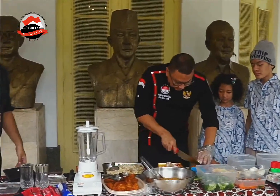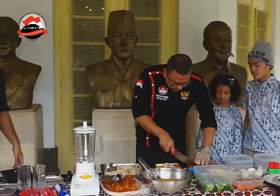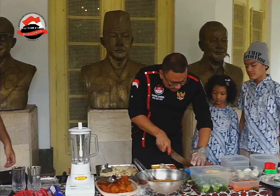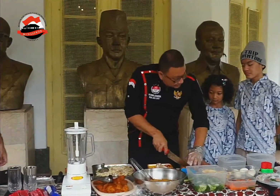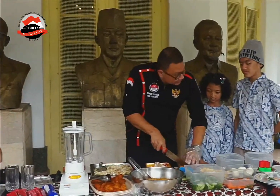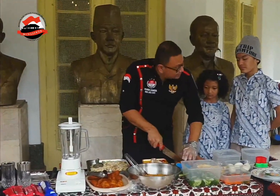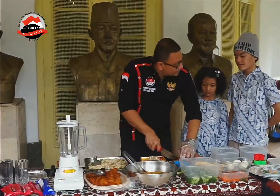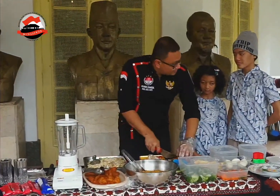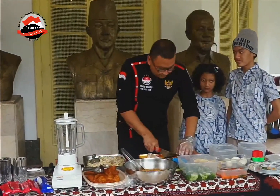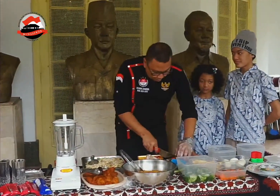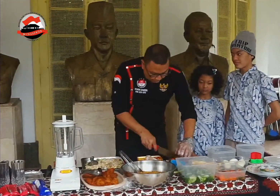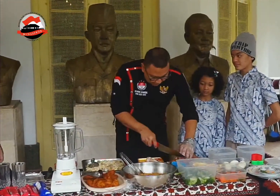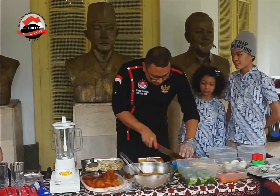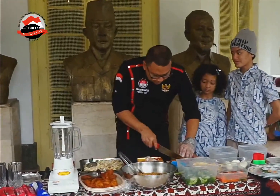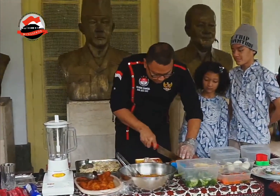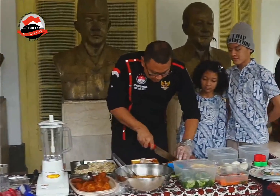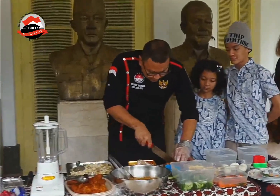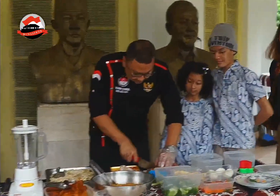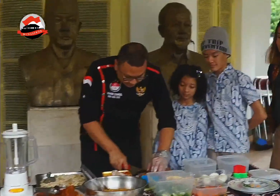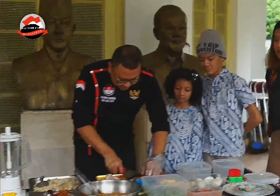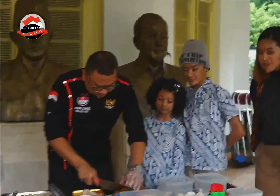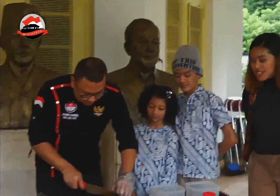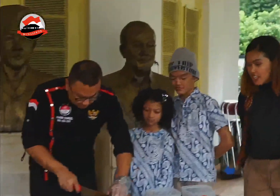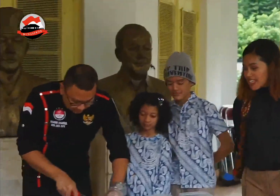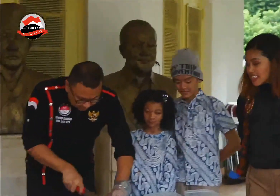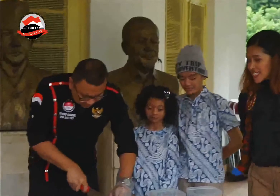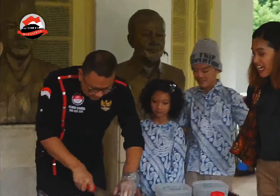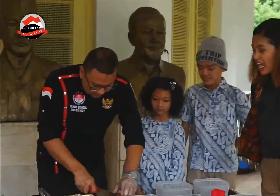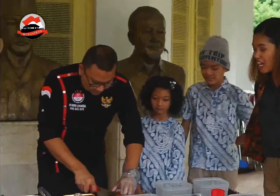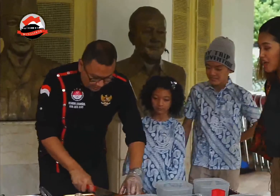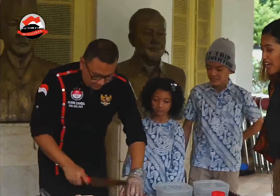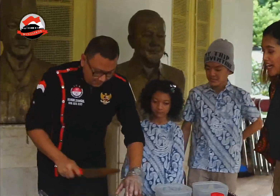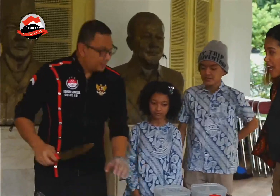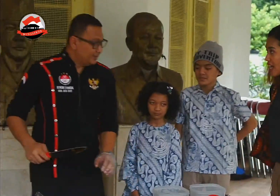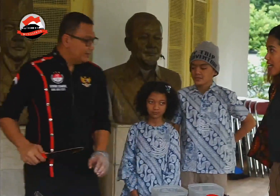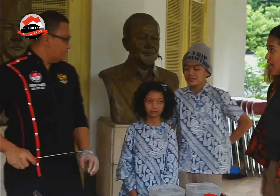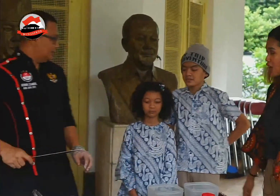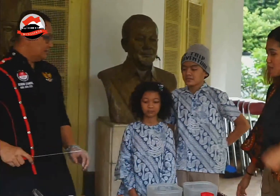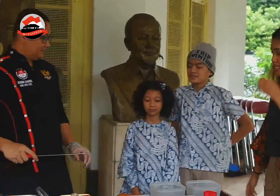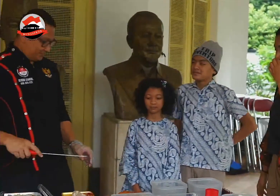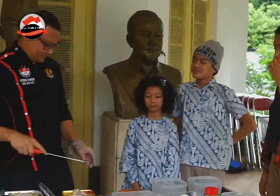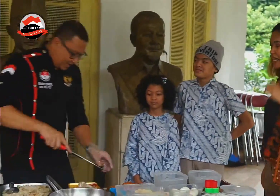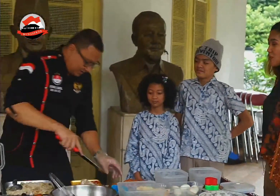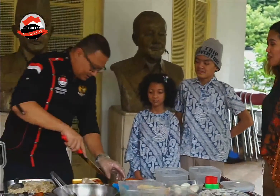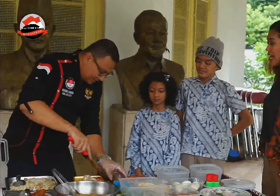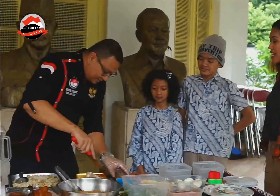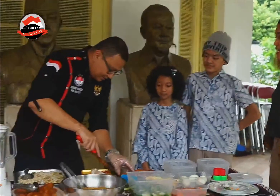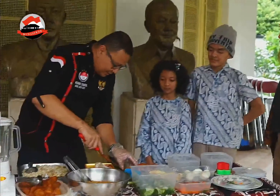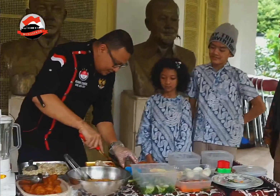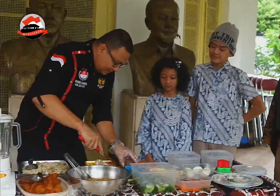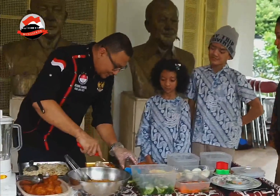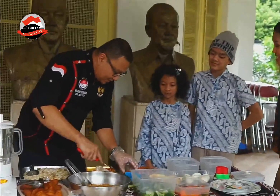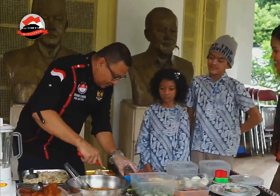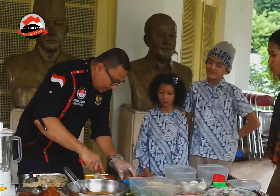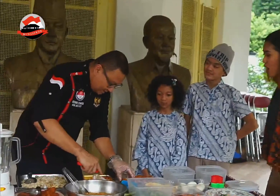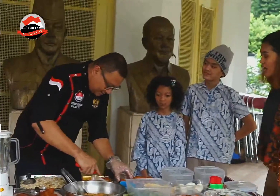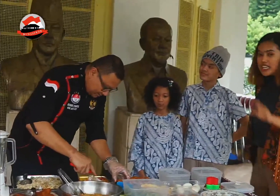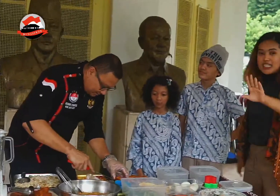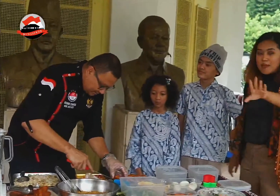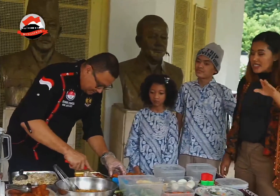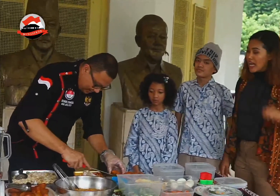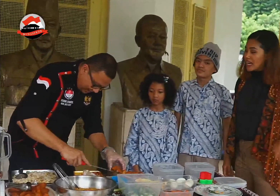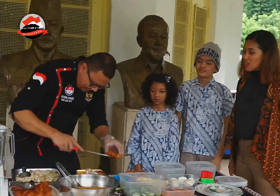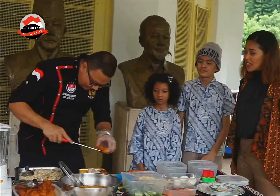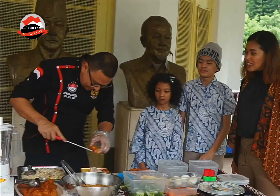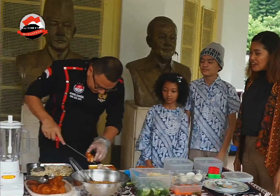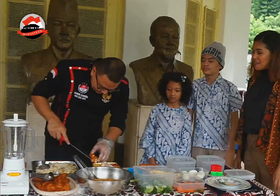Chef, aku kayaknya pengen gabung aja, boleh, Chef. Boleh, ayo. Soalnya tuh terlalu ada enak kalau misalnya enggak ya, ikutan. Di sini kita taruh ya. Wanginya